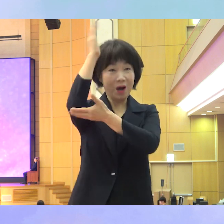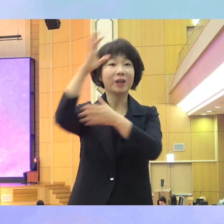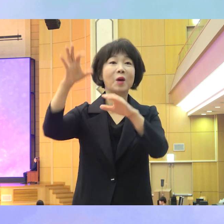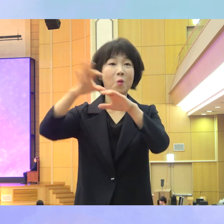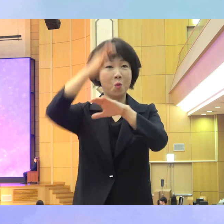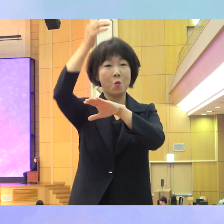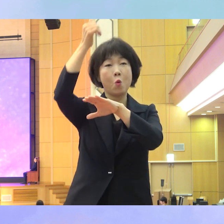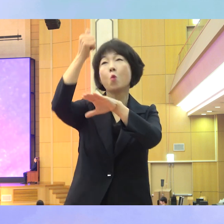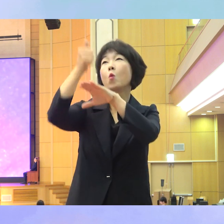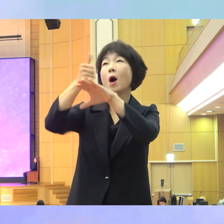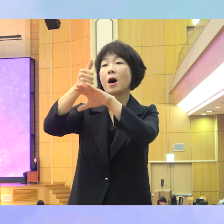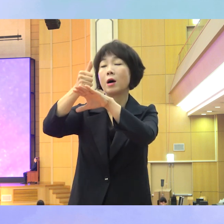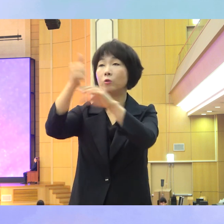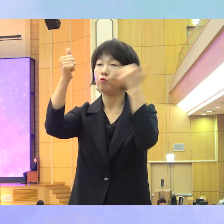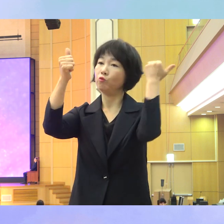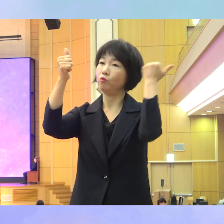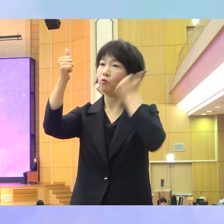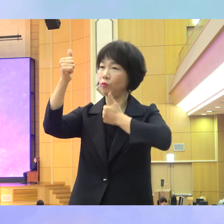영광의